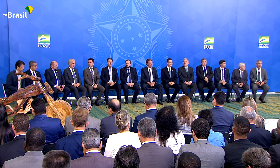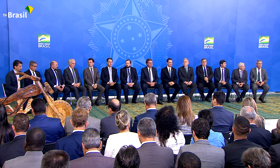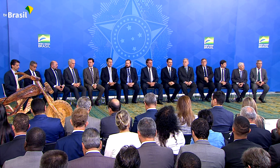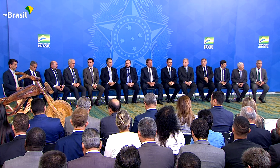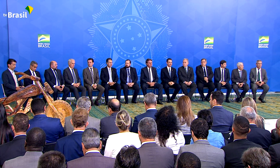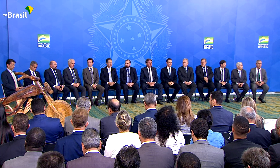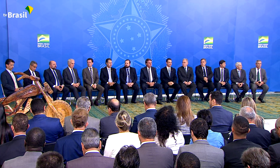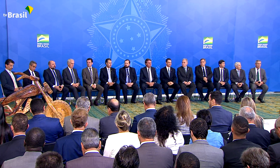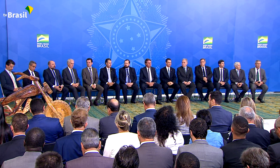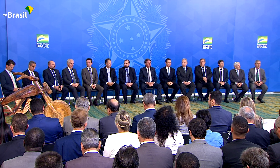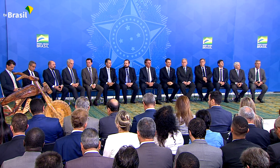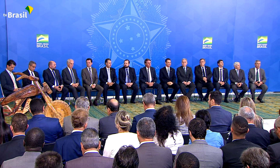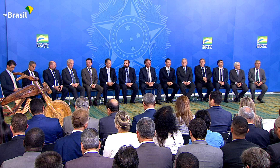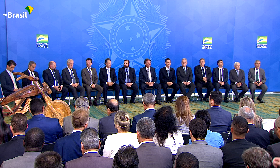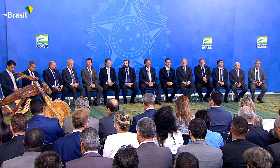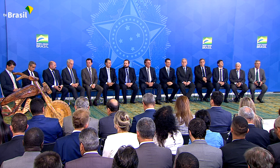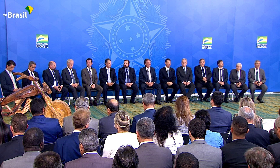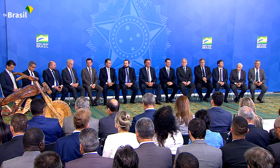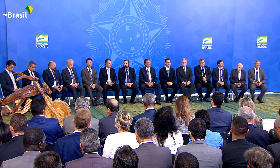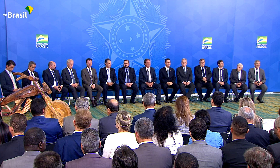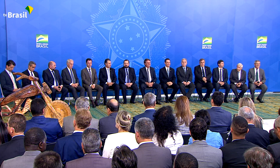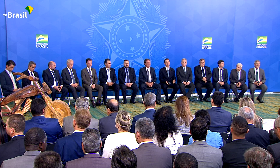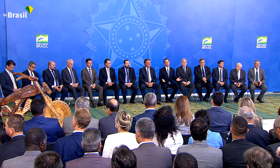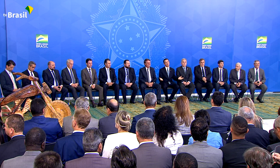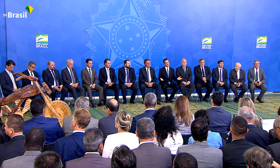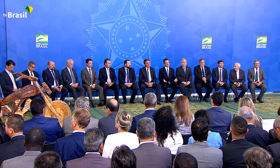Acordado de um minuto